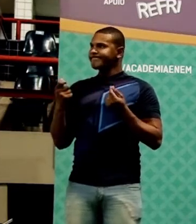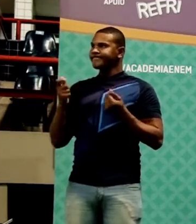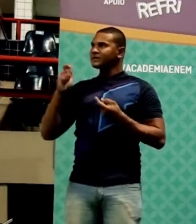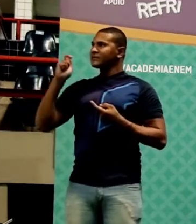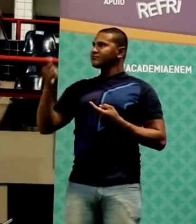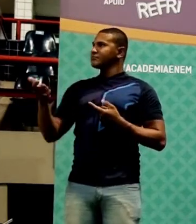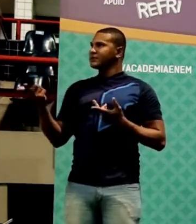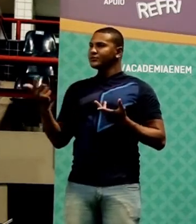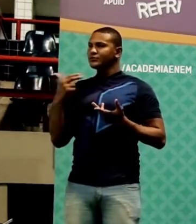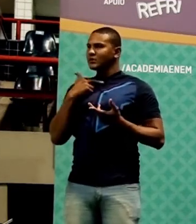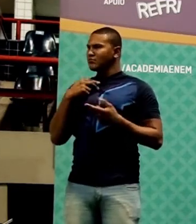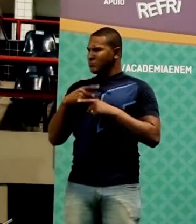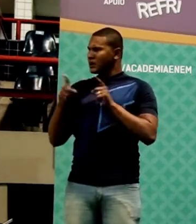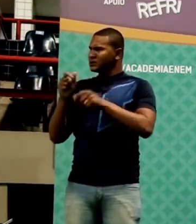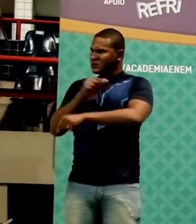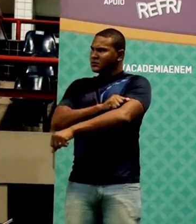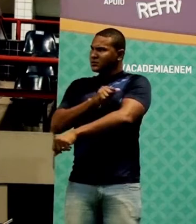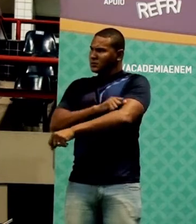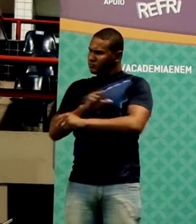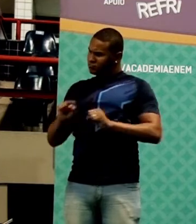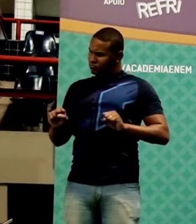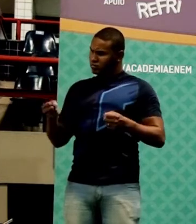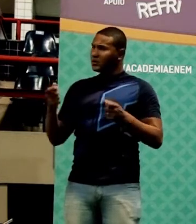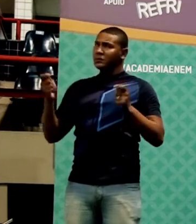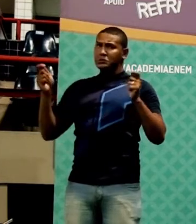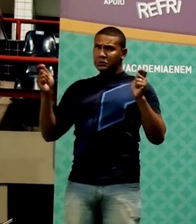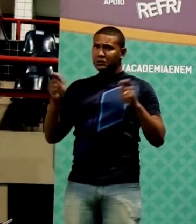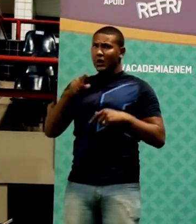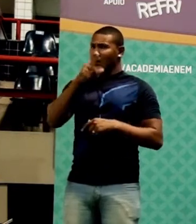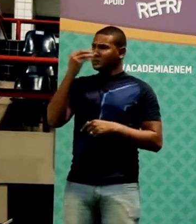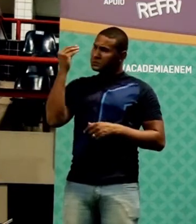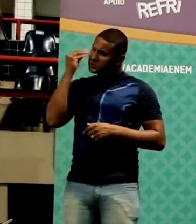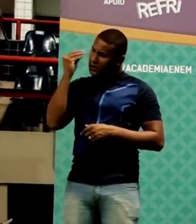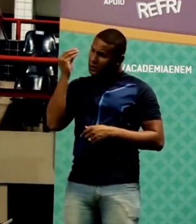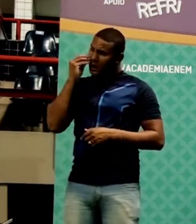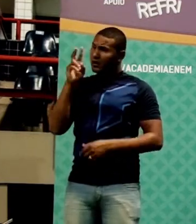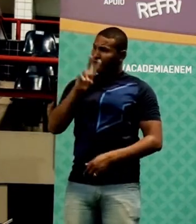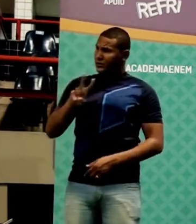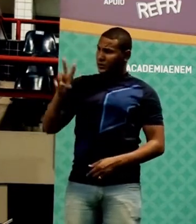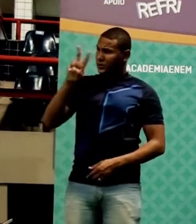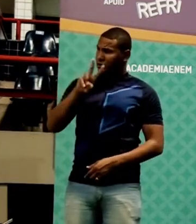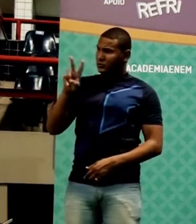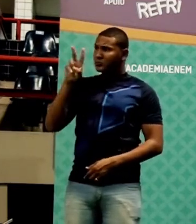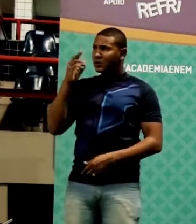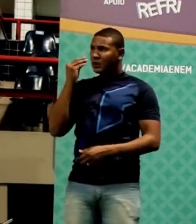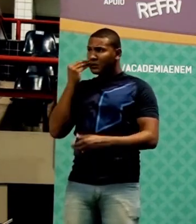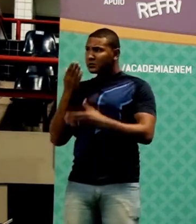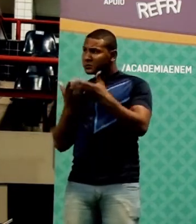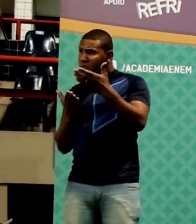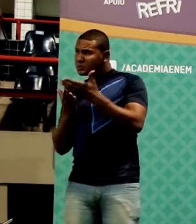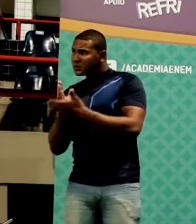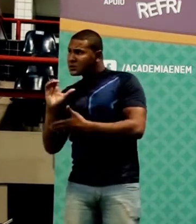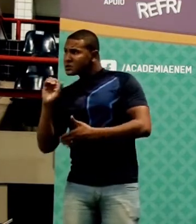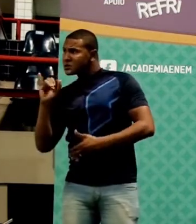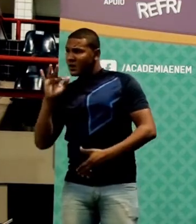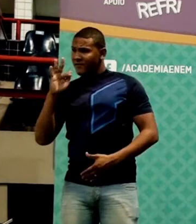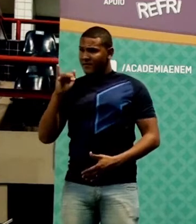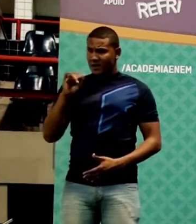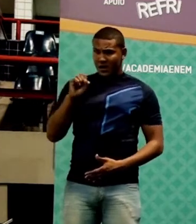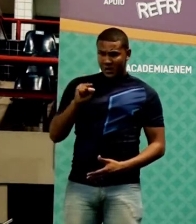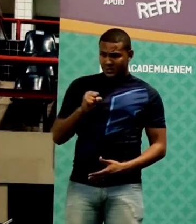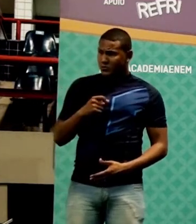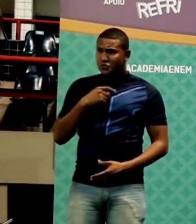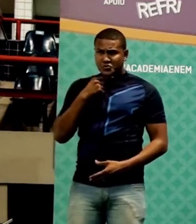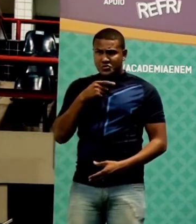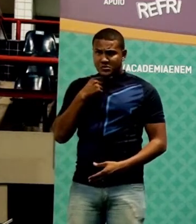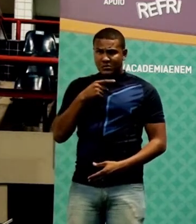mas é um bom aluno, esse aluno pode tentar o vestibular, tá certo? E ver, se não conseguir o FIES, alguma coisa, lá eles